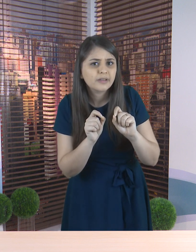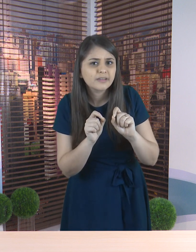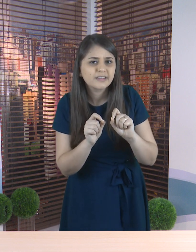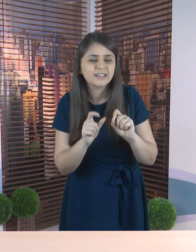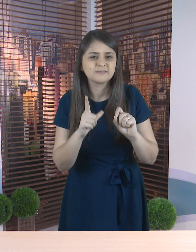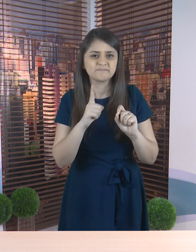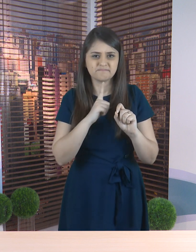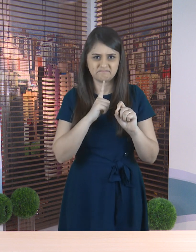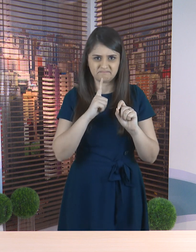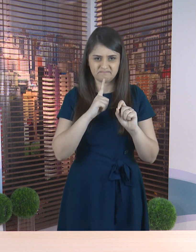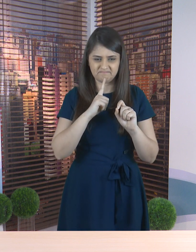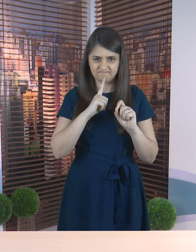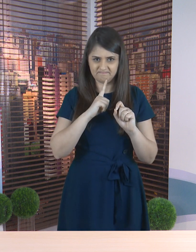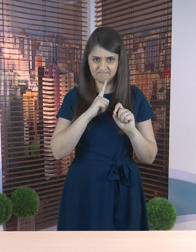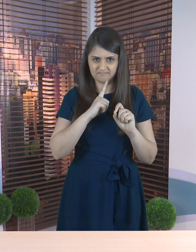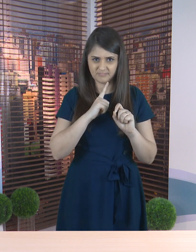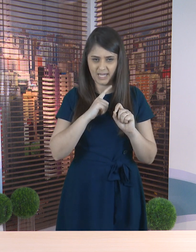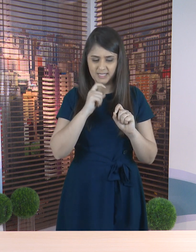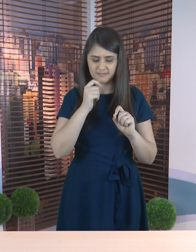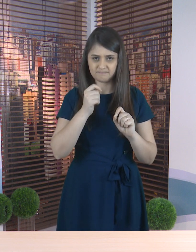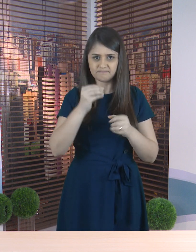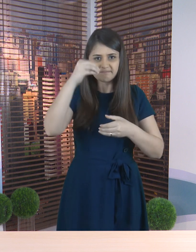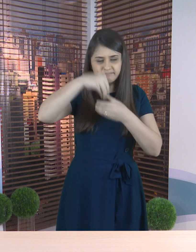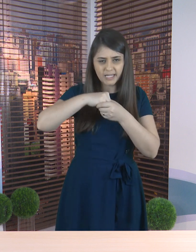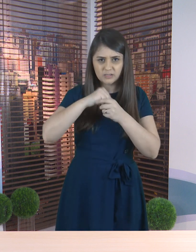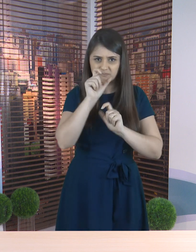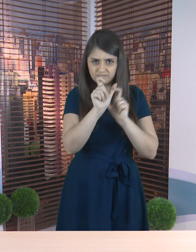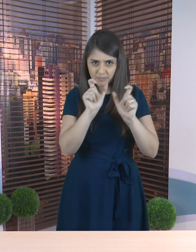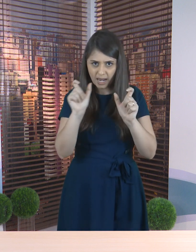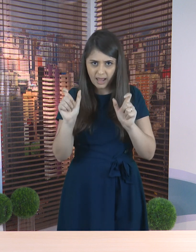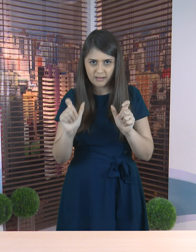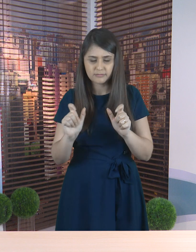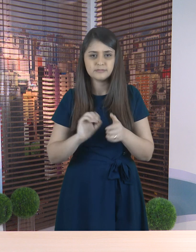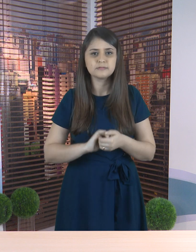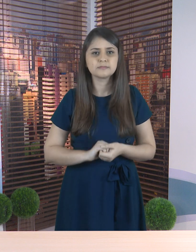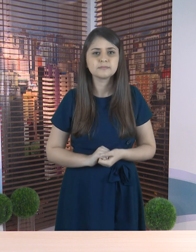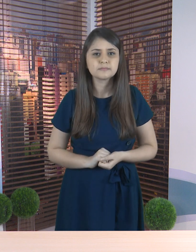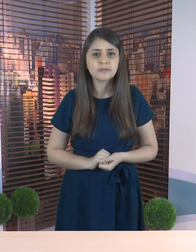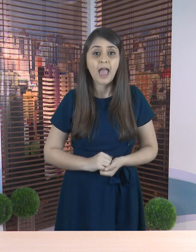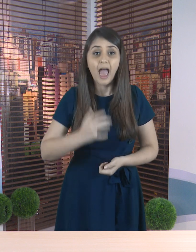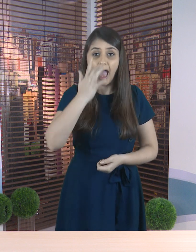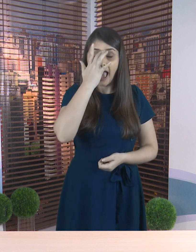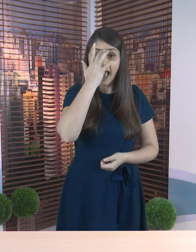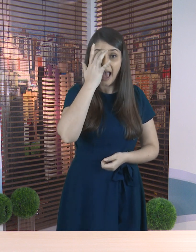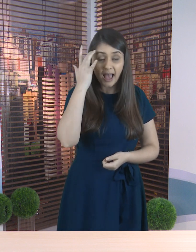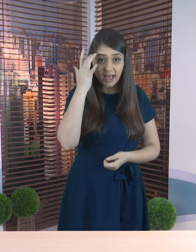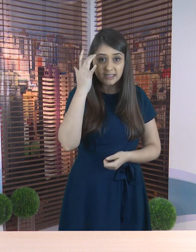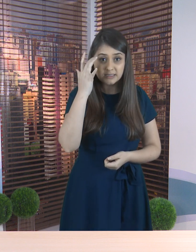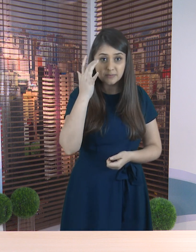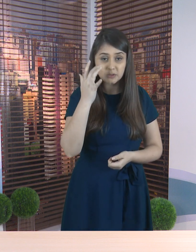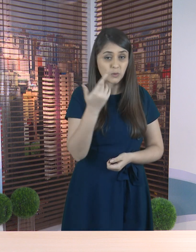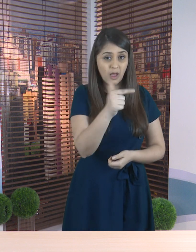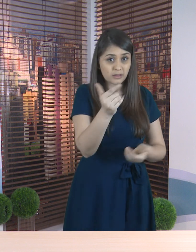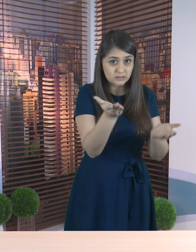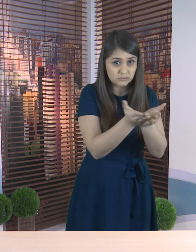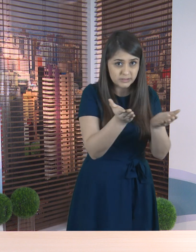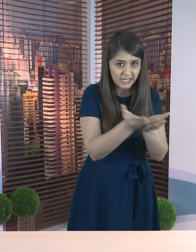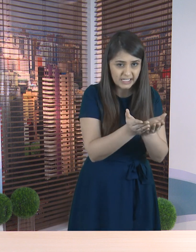punidos. Parece que em nenhuma outra parte do livro de Jó haja uma defesa tão contundente da doutrina